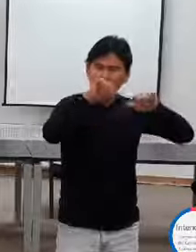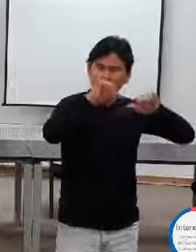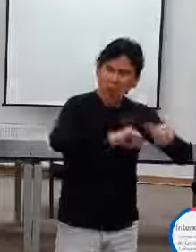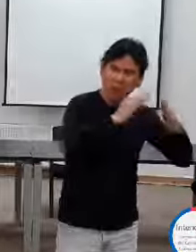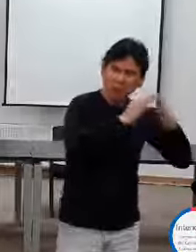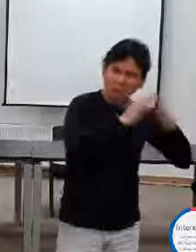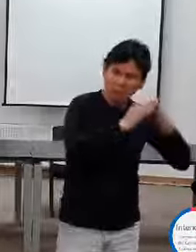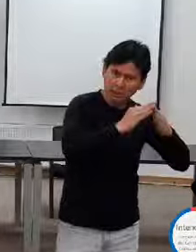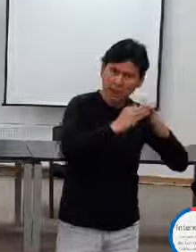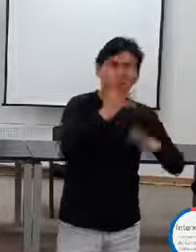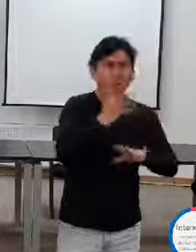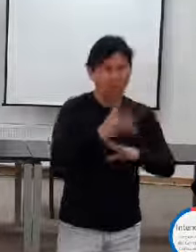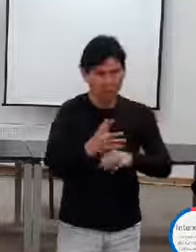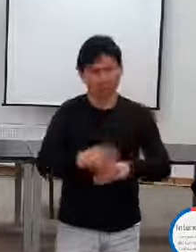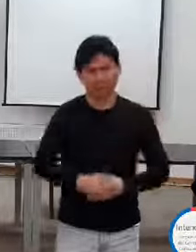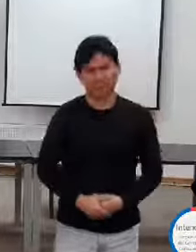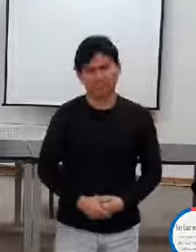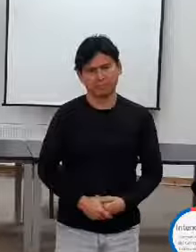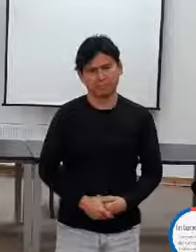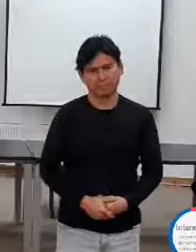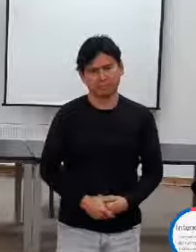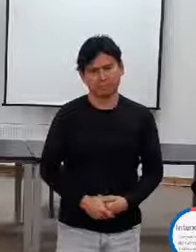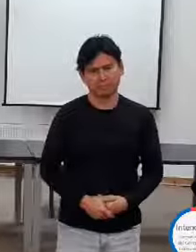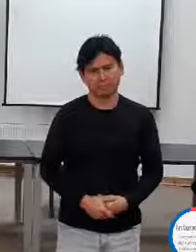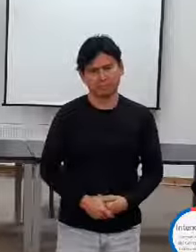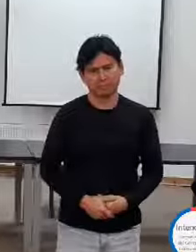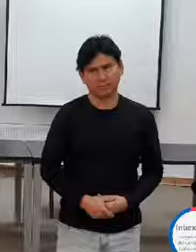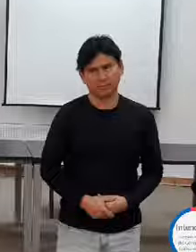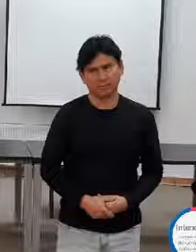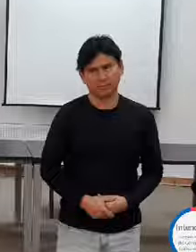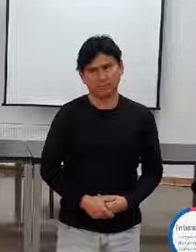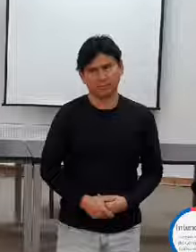medidas restrictivas que existen por esta pandemia mayor